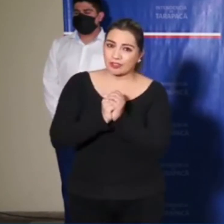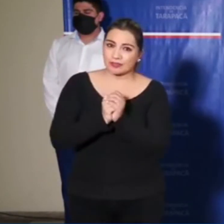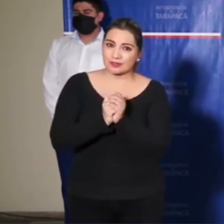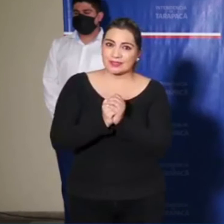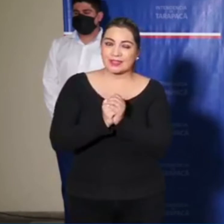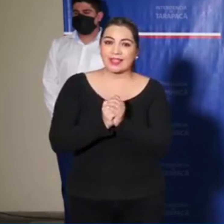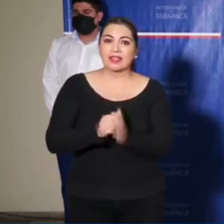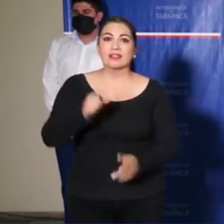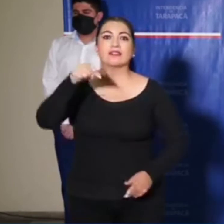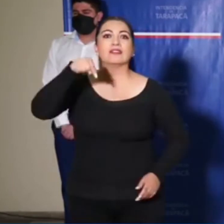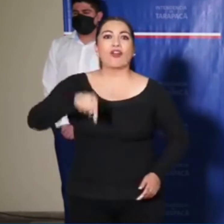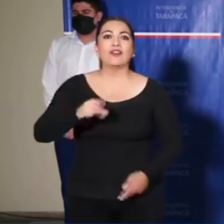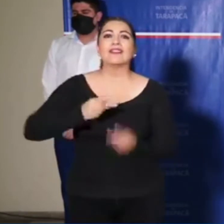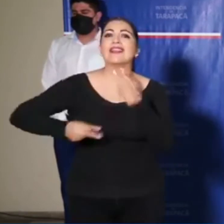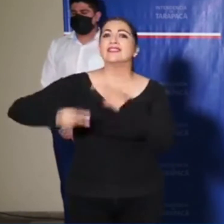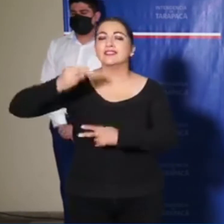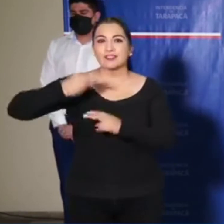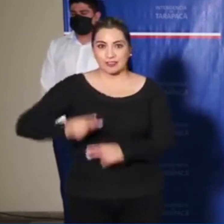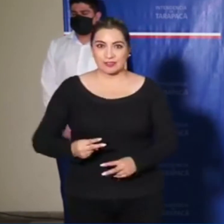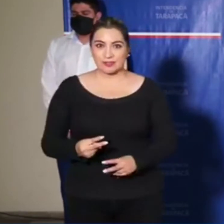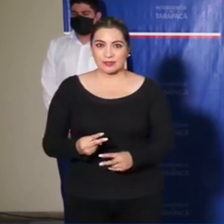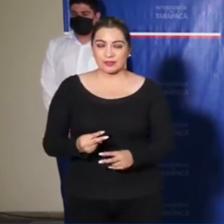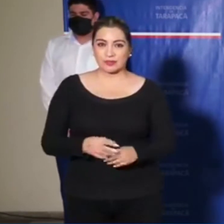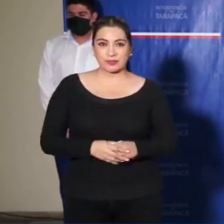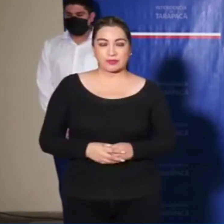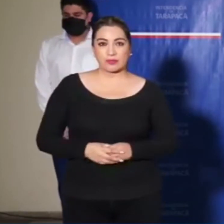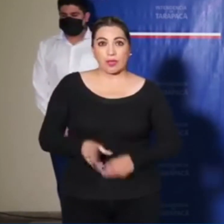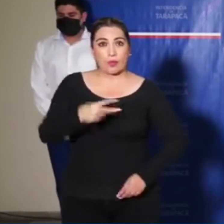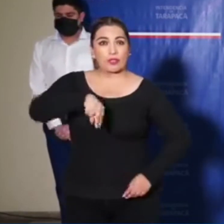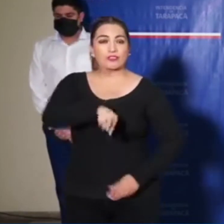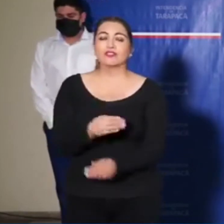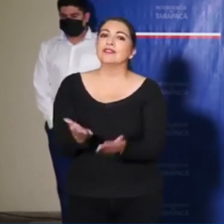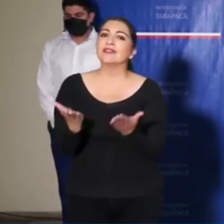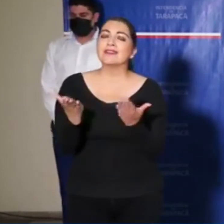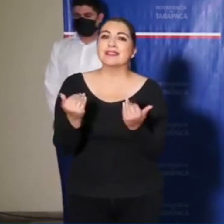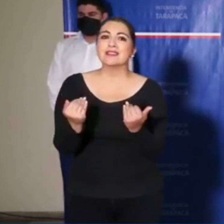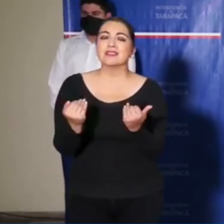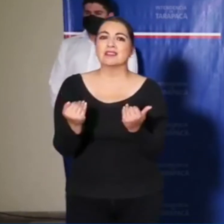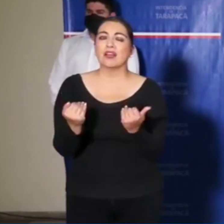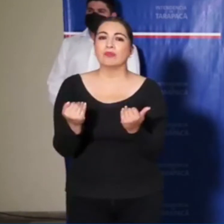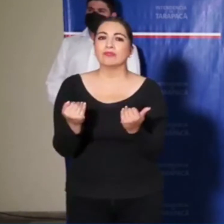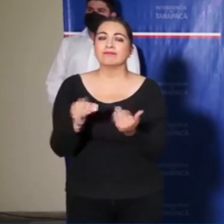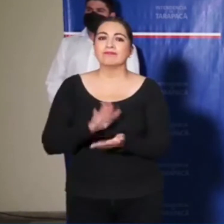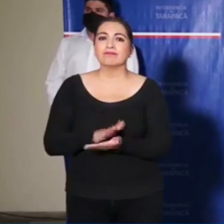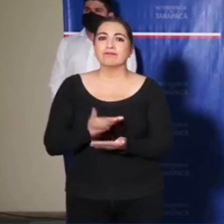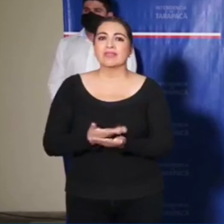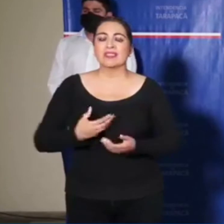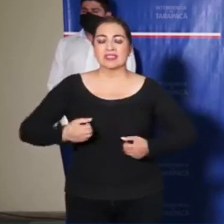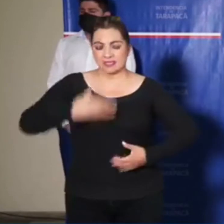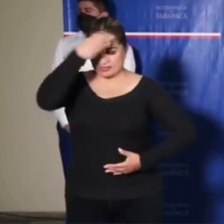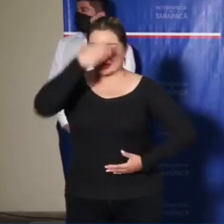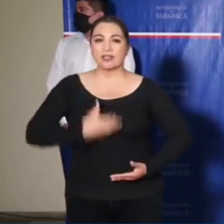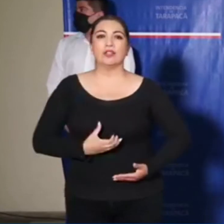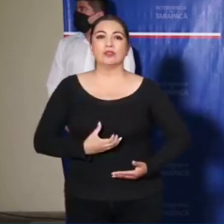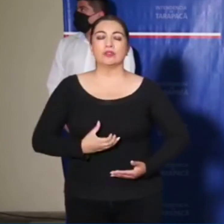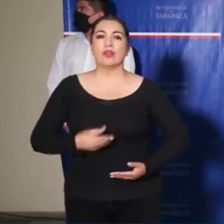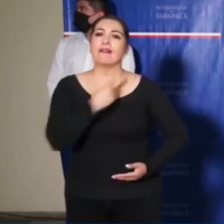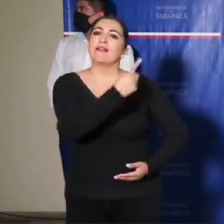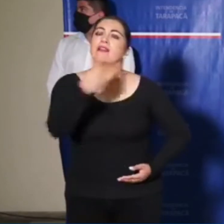en este hoy de nuestra historia, cuando necesitamos salud, ser comunidad